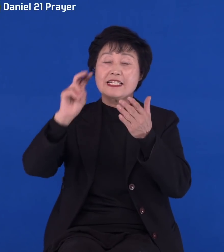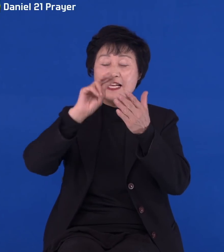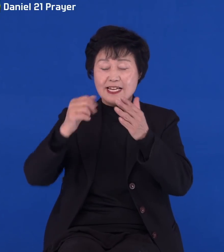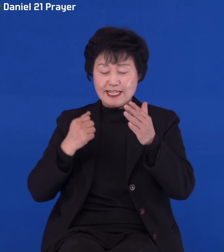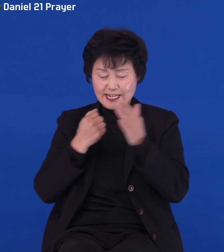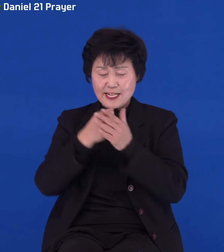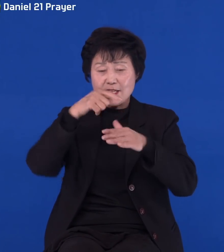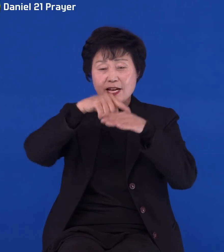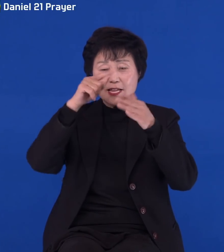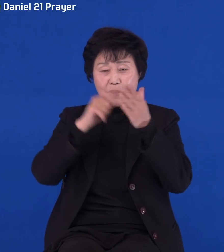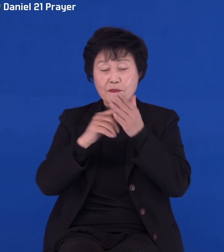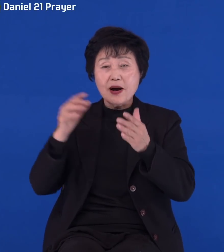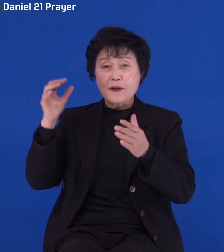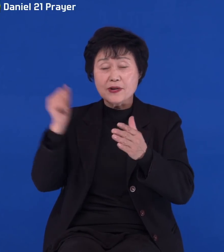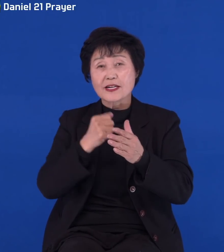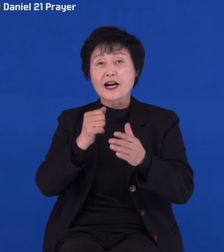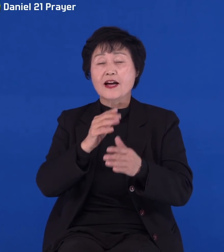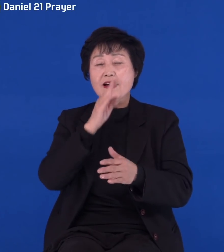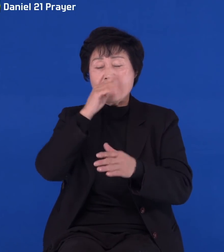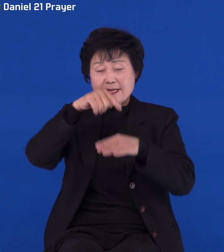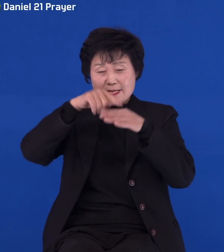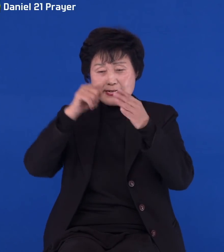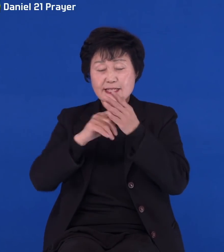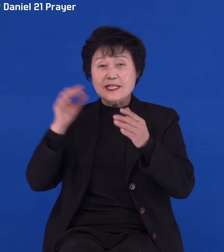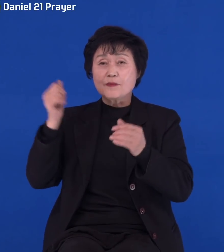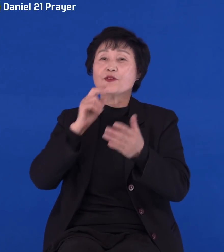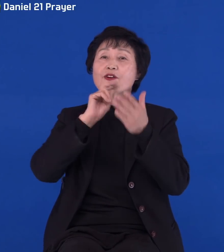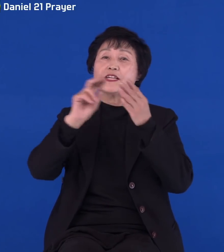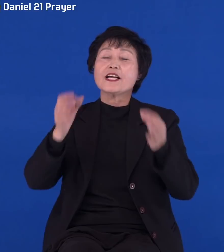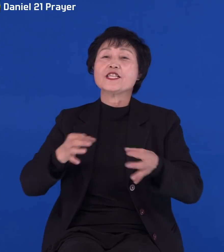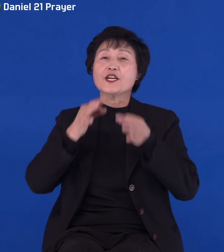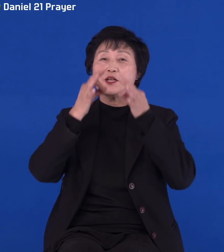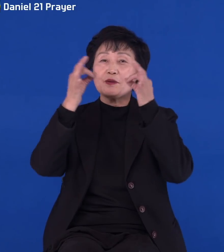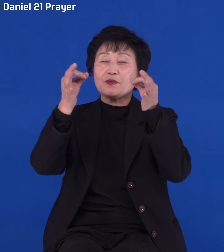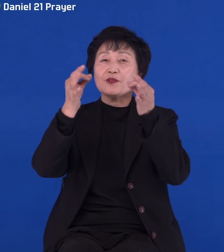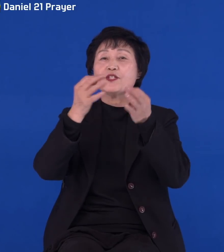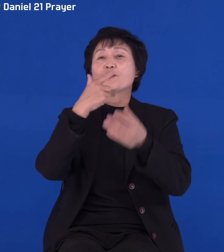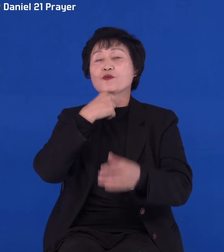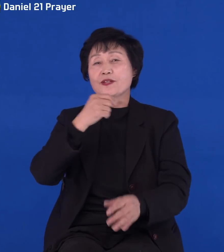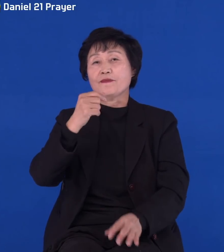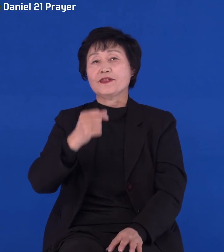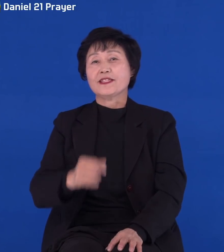마음으로 이 찬양을 하나님께 전심으로 올려드리겠습니다. 아름다우신 예수,